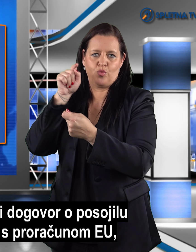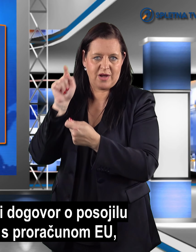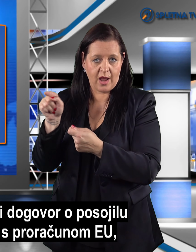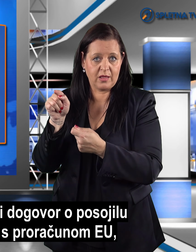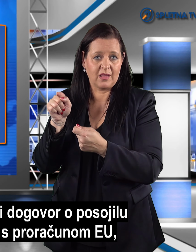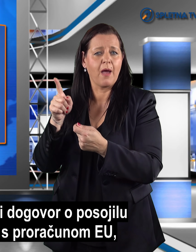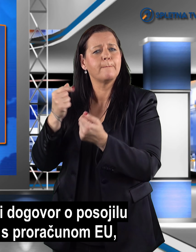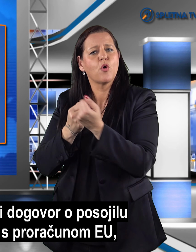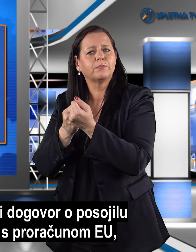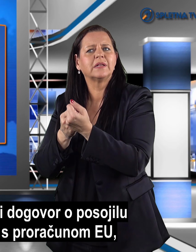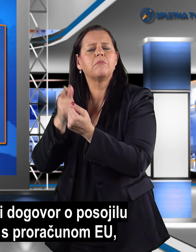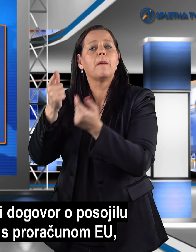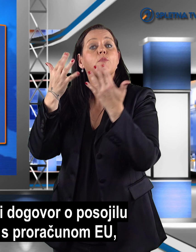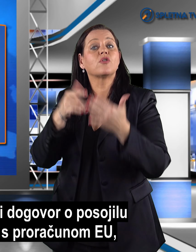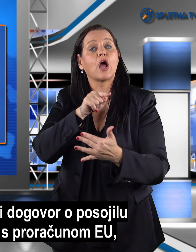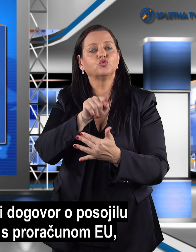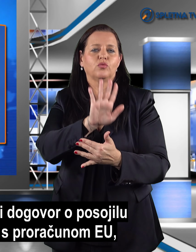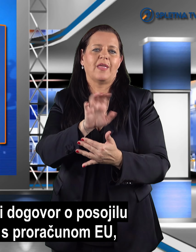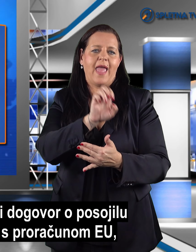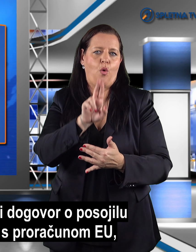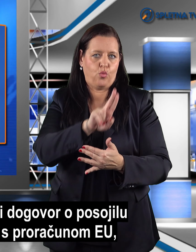namesto uporabe zamrznjenega ruskega premoženja.